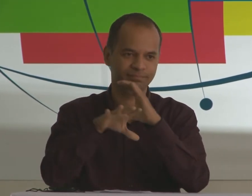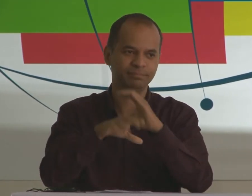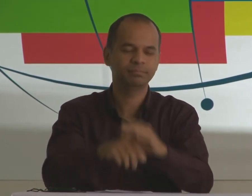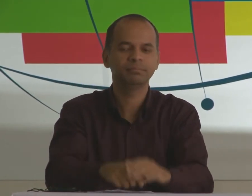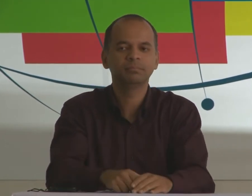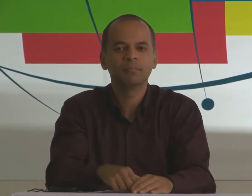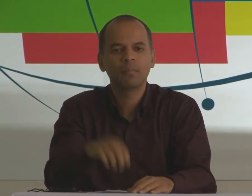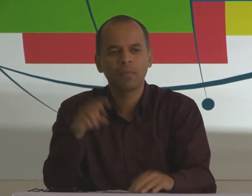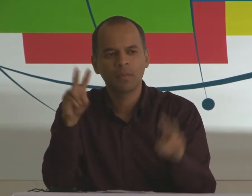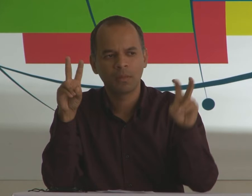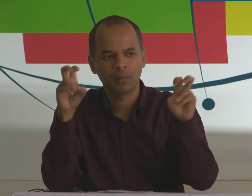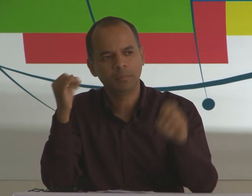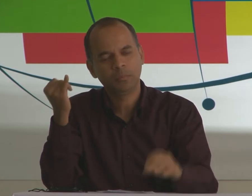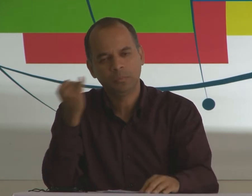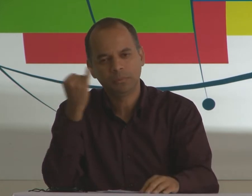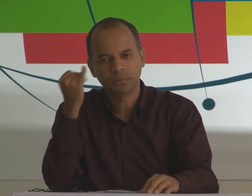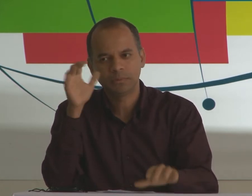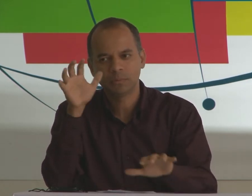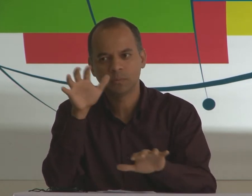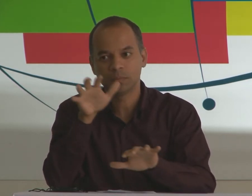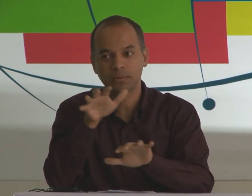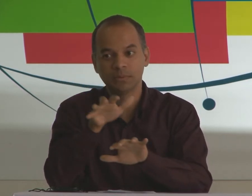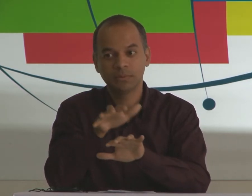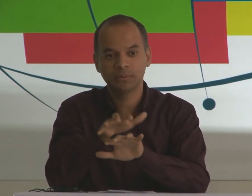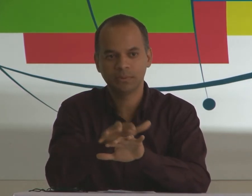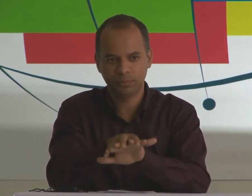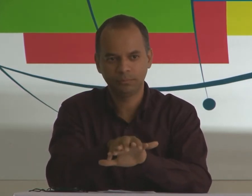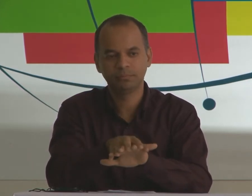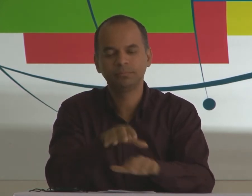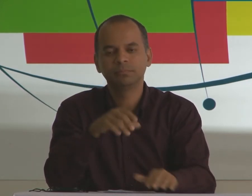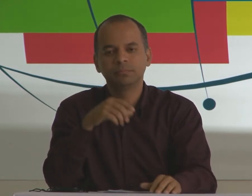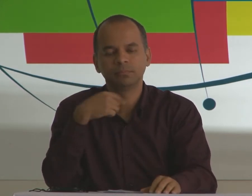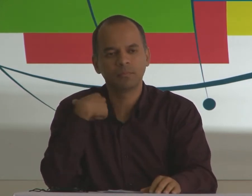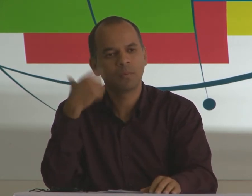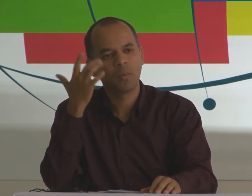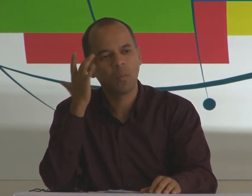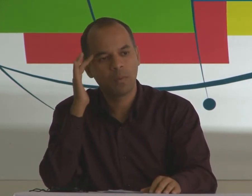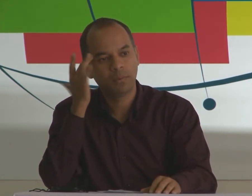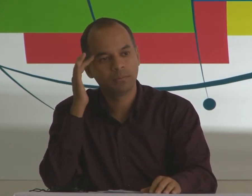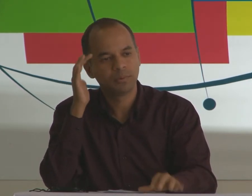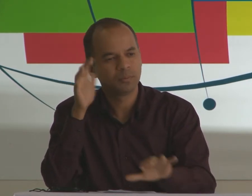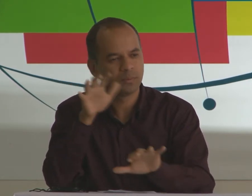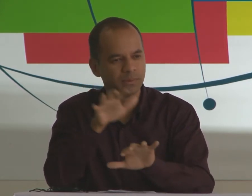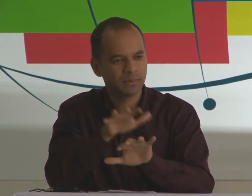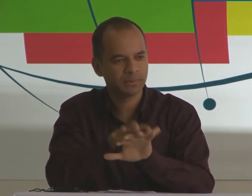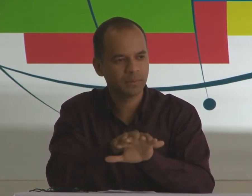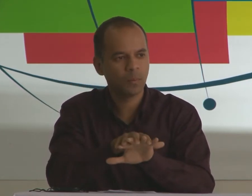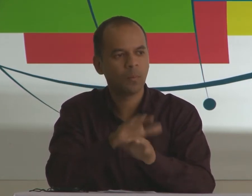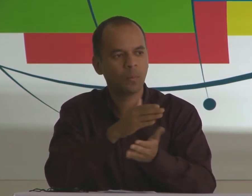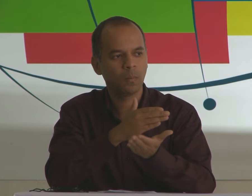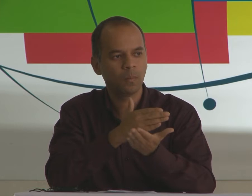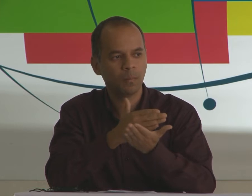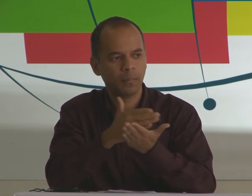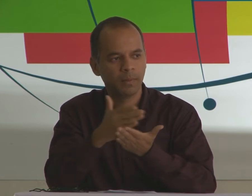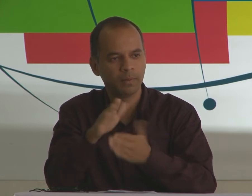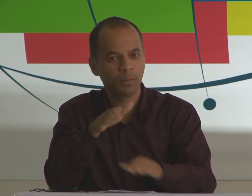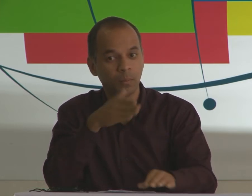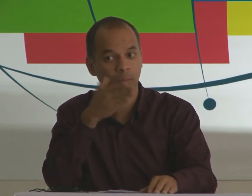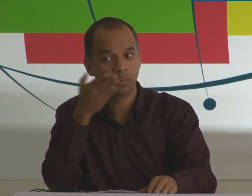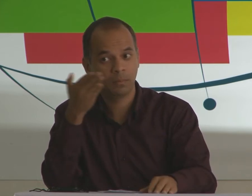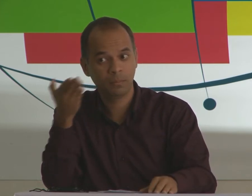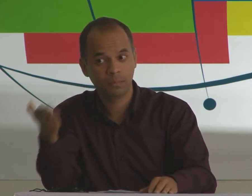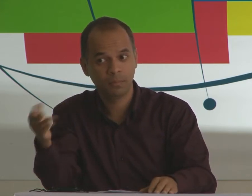pouquinho desse congresso regional aqui do CEFOL, e sobre um tema muito importante, que é a questão da inclusão. Eu acredito